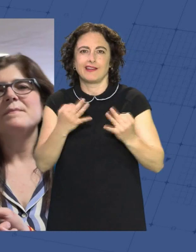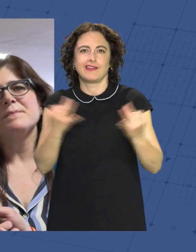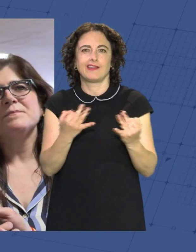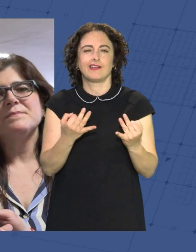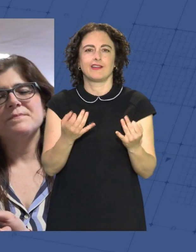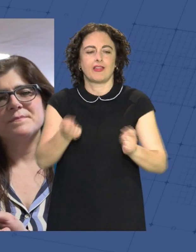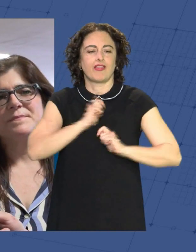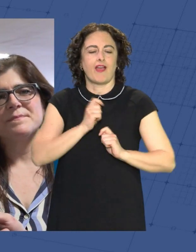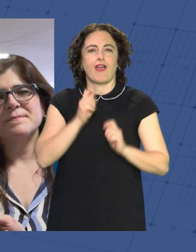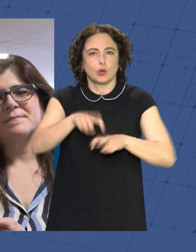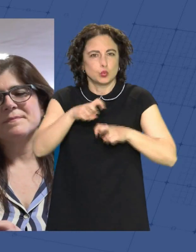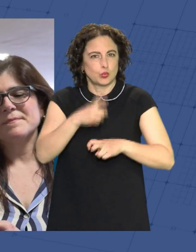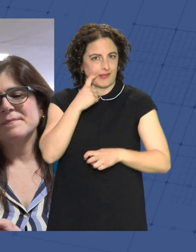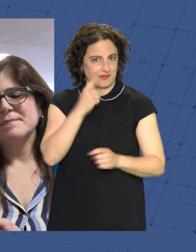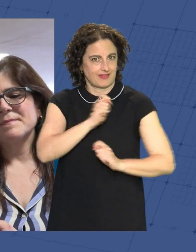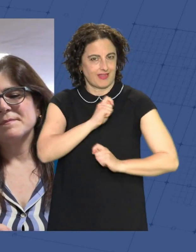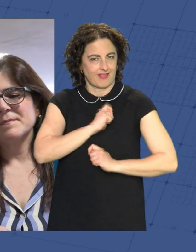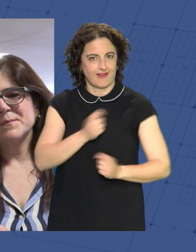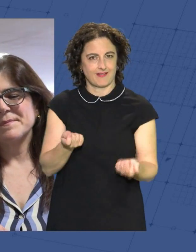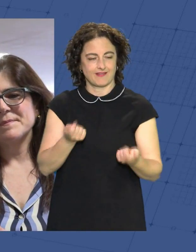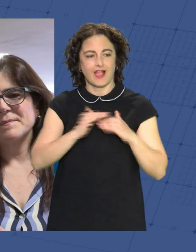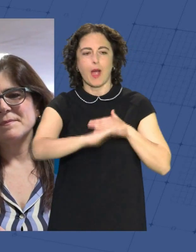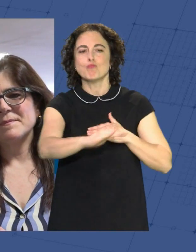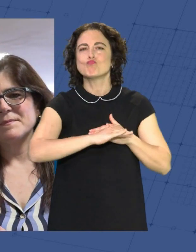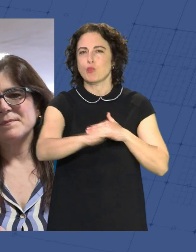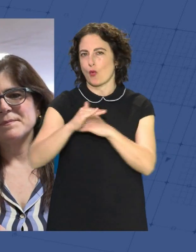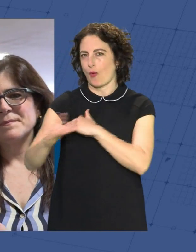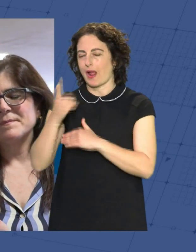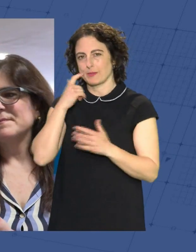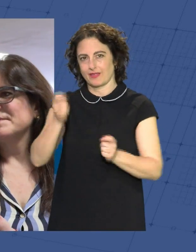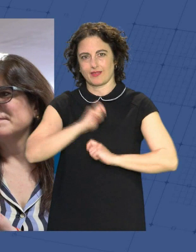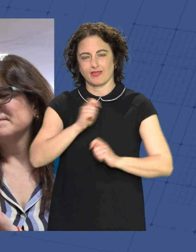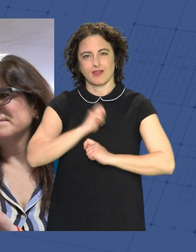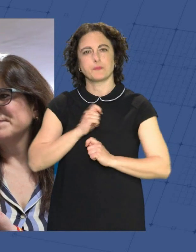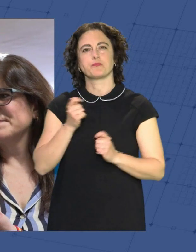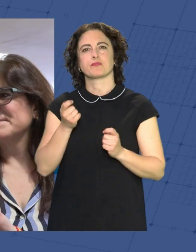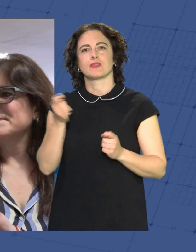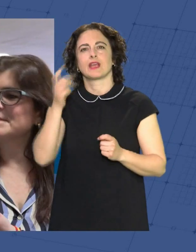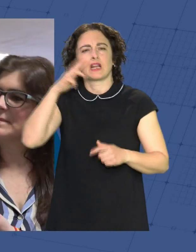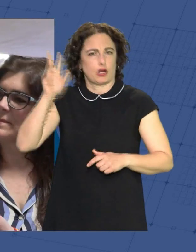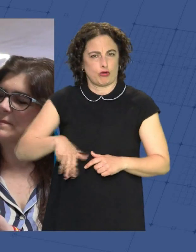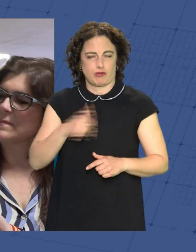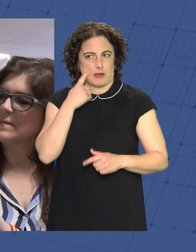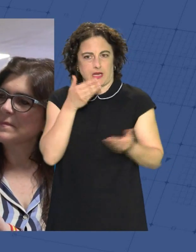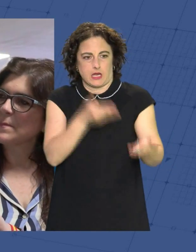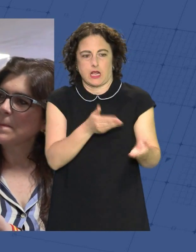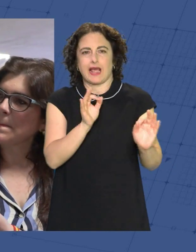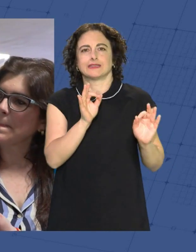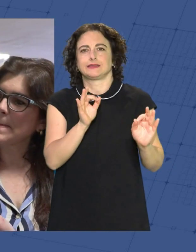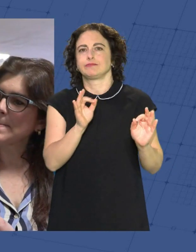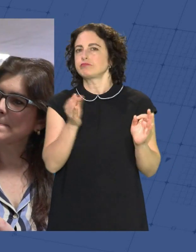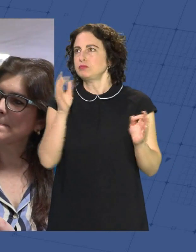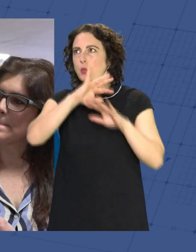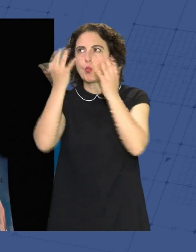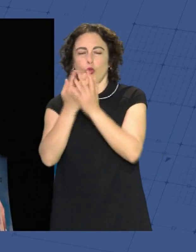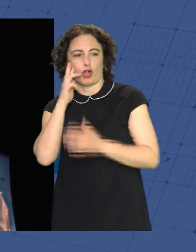que da la agricultura almeriense, de lo que da el campo almeriense y de lo que es reconocido Almería. Almería es reconocida en el mundo